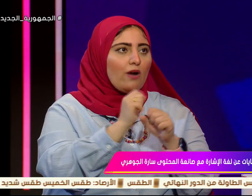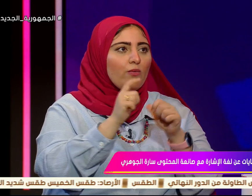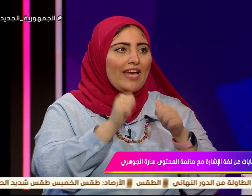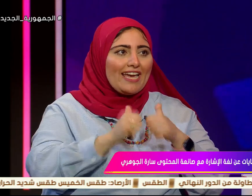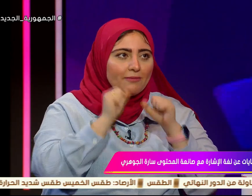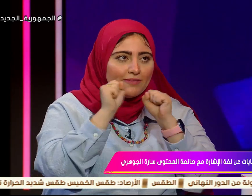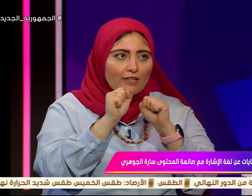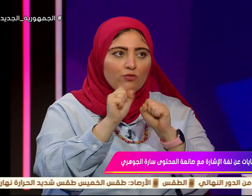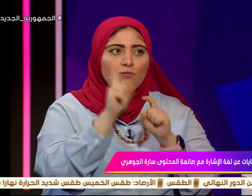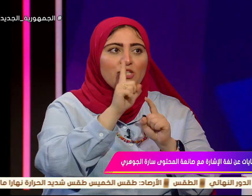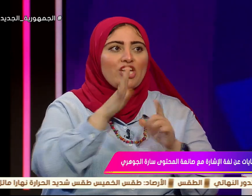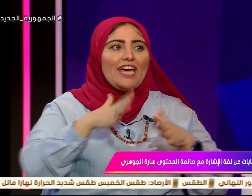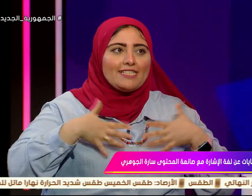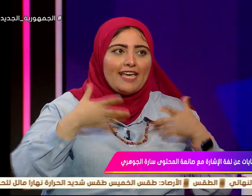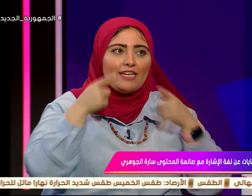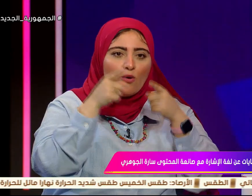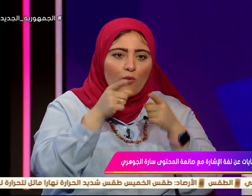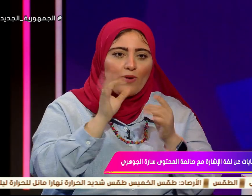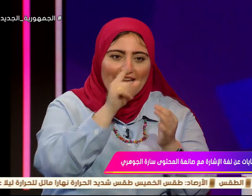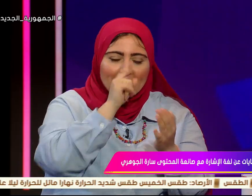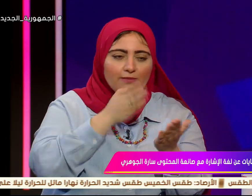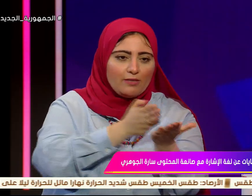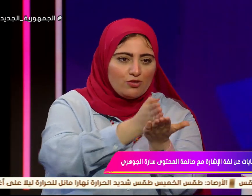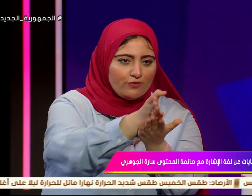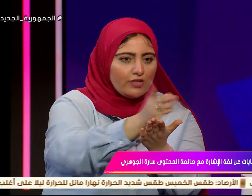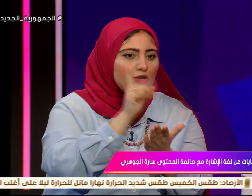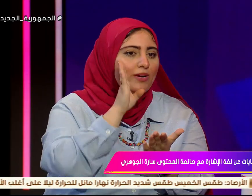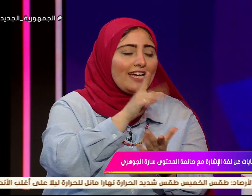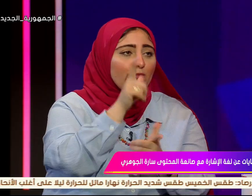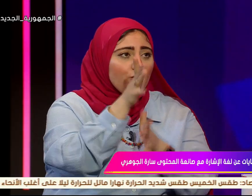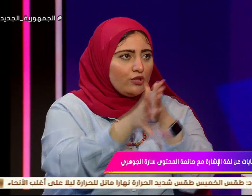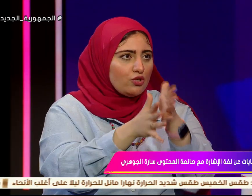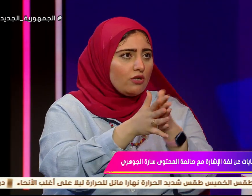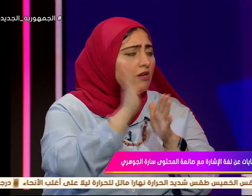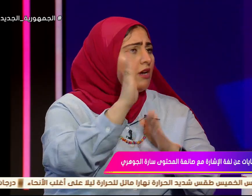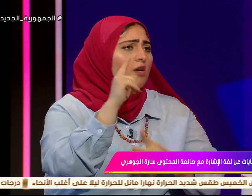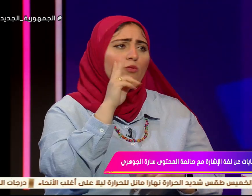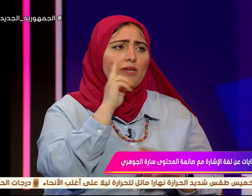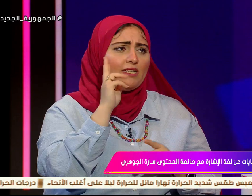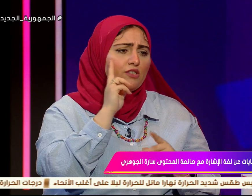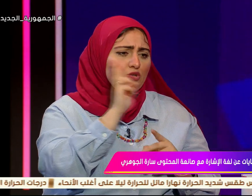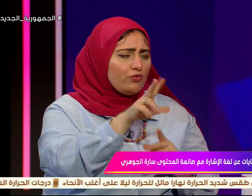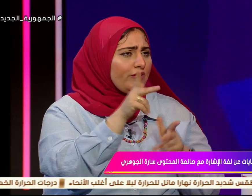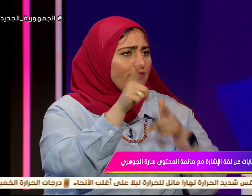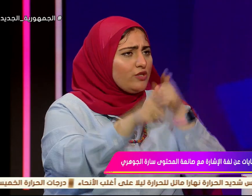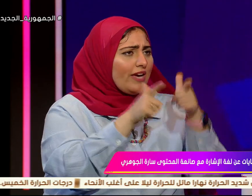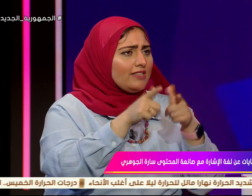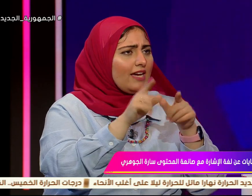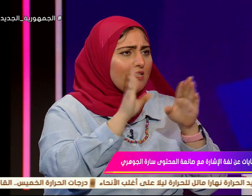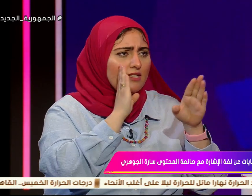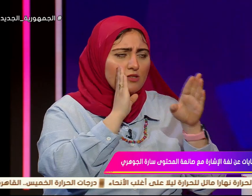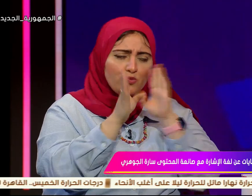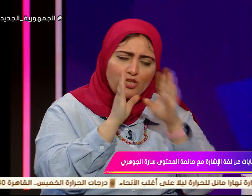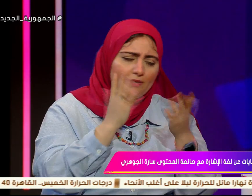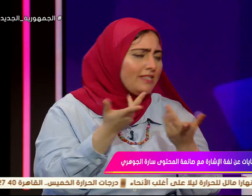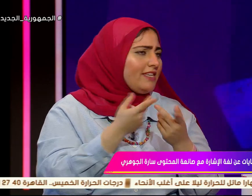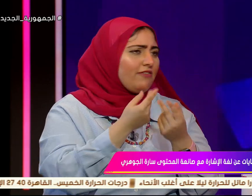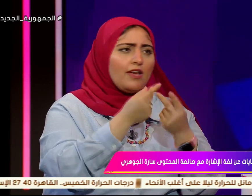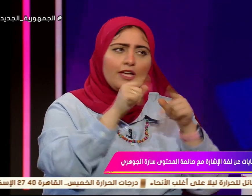او الحياه بتاعته مش عايزاه ان هو لازم يمشي في طريق ان هو يتعلم لغه الاشاره ممكن يشوف الفيديوهات على السوشيال ميديا